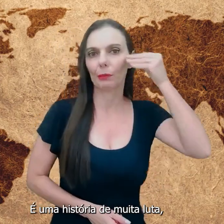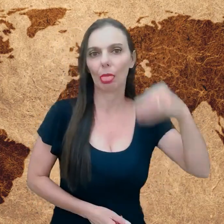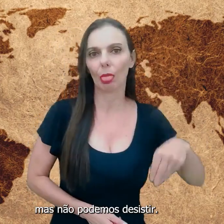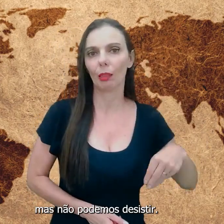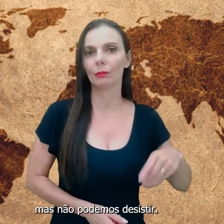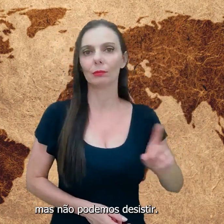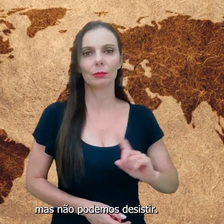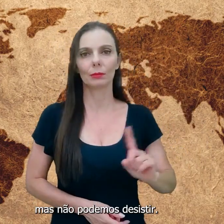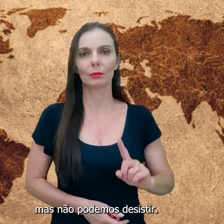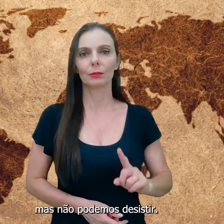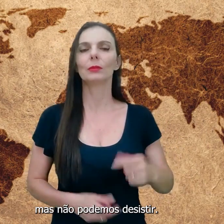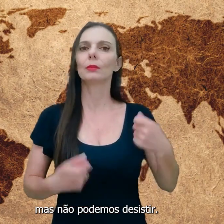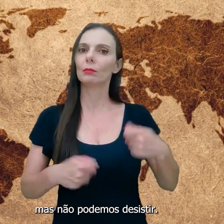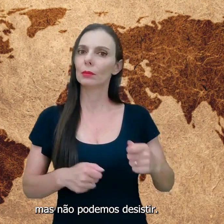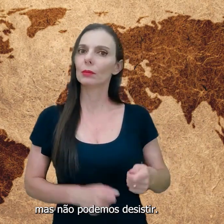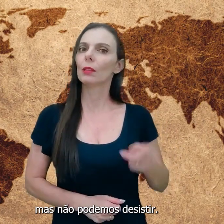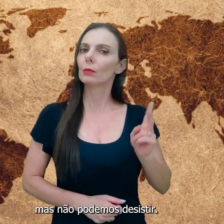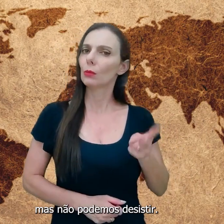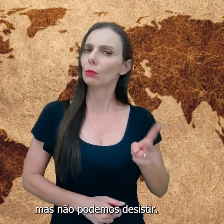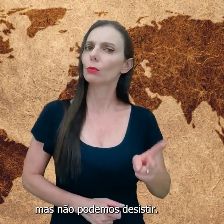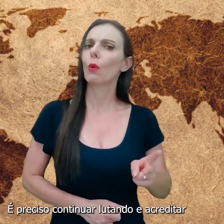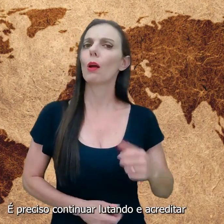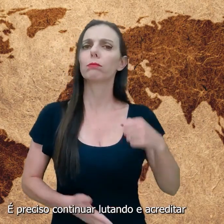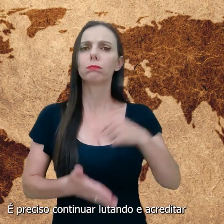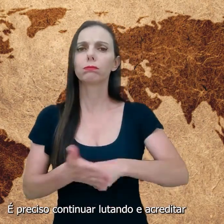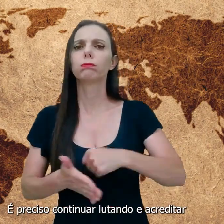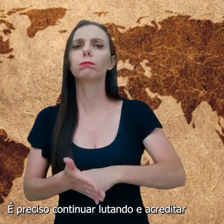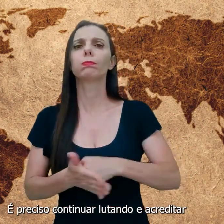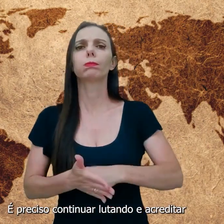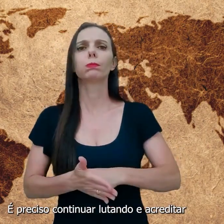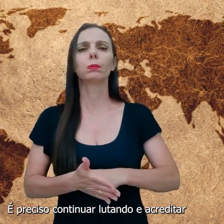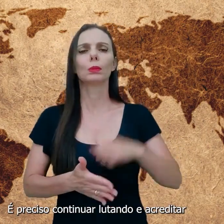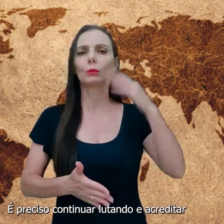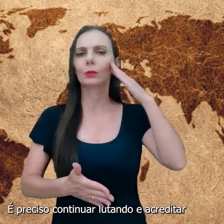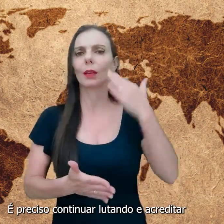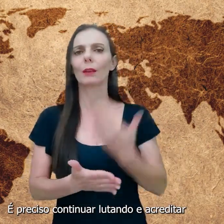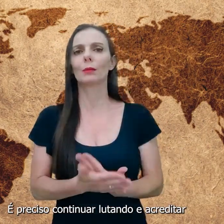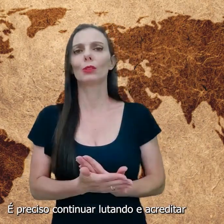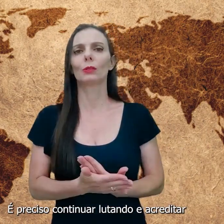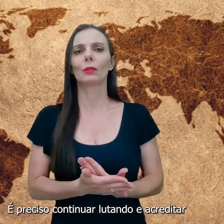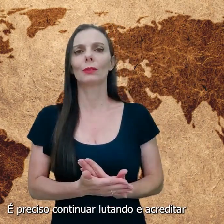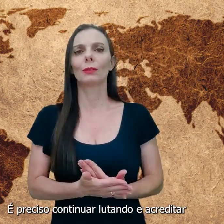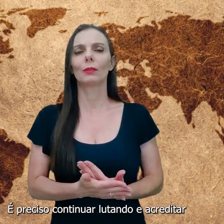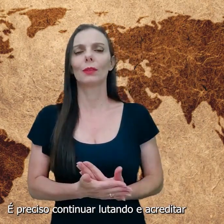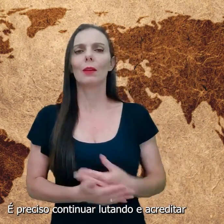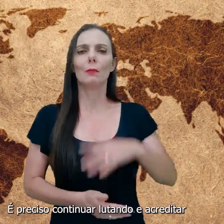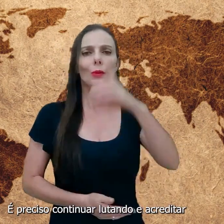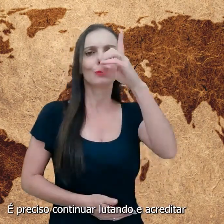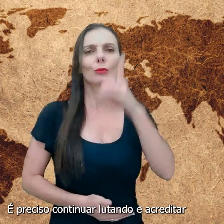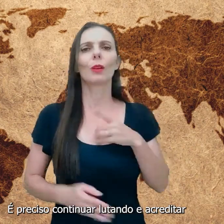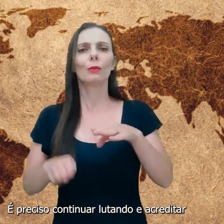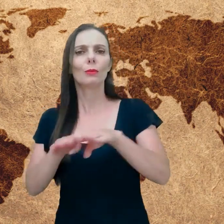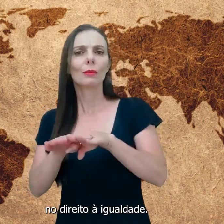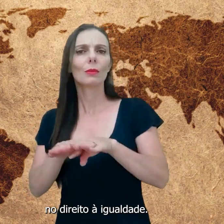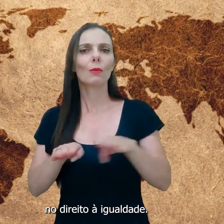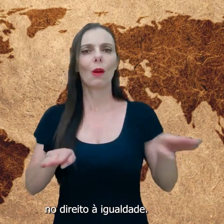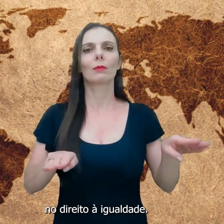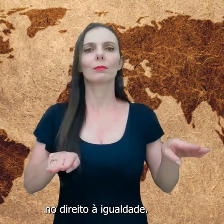Mas não podemos desistir. É preciso continuar lutando e acreditar no direito à